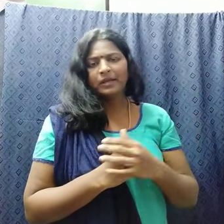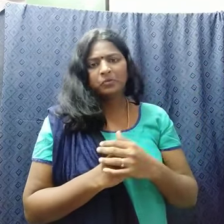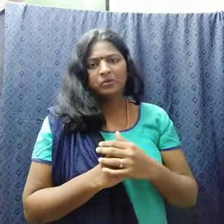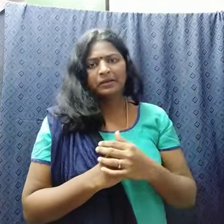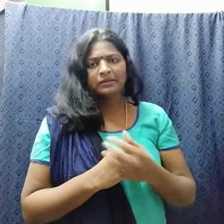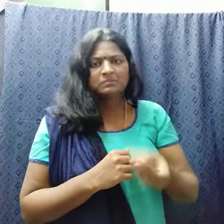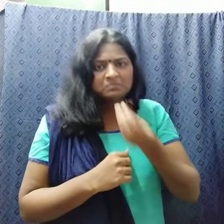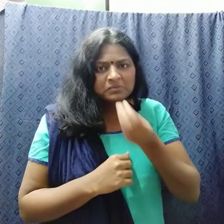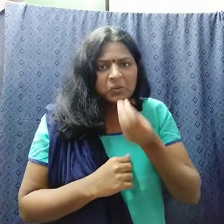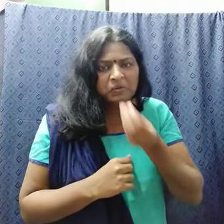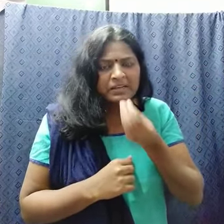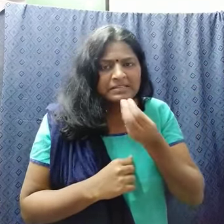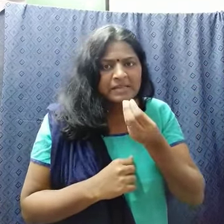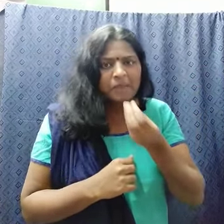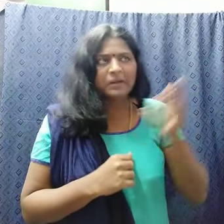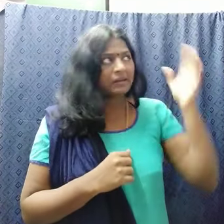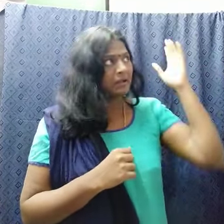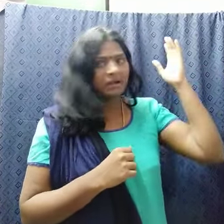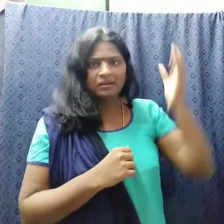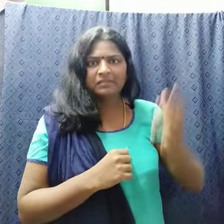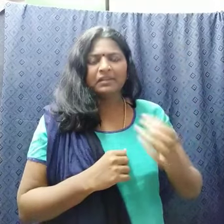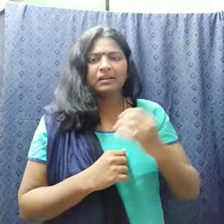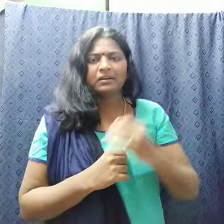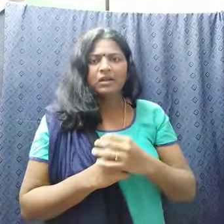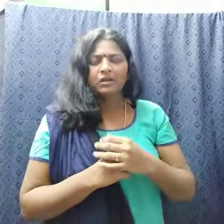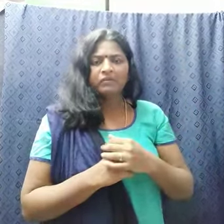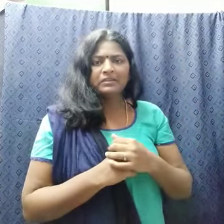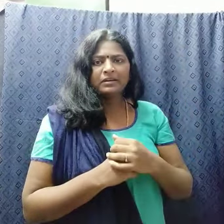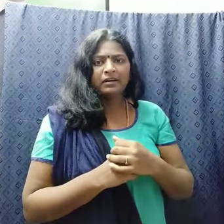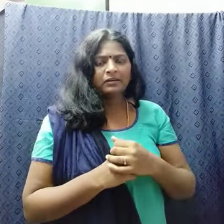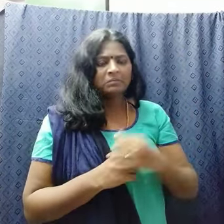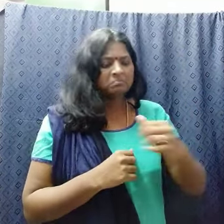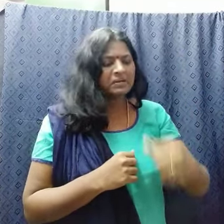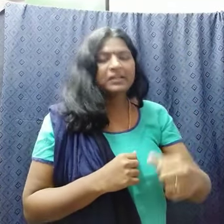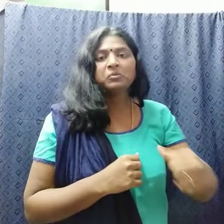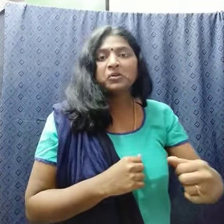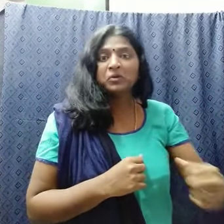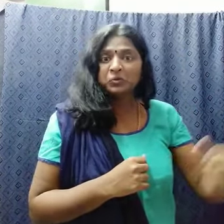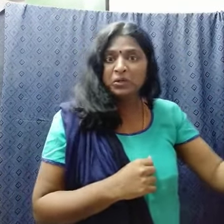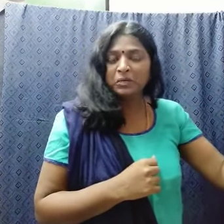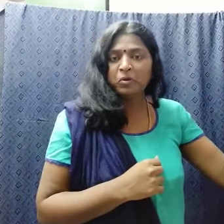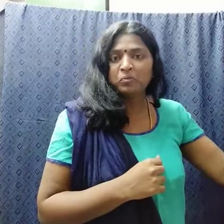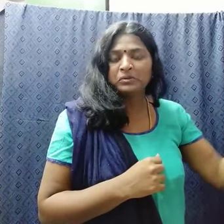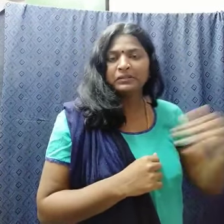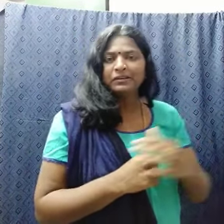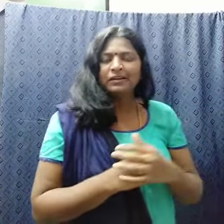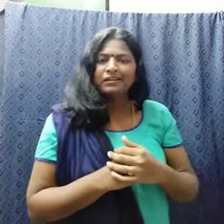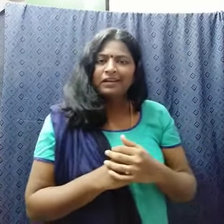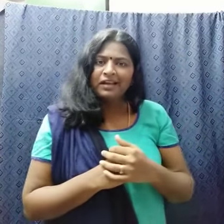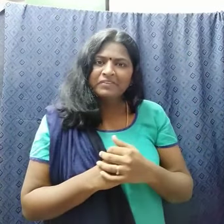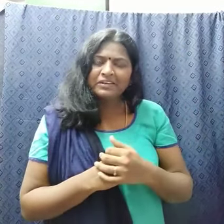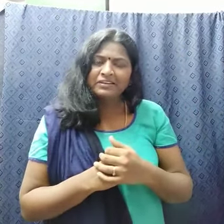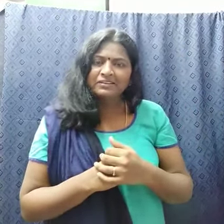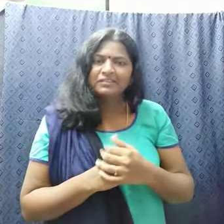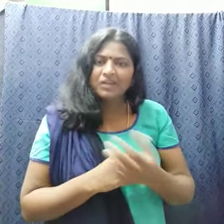முடியல, ஒருவேளை சாப்பாட்டுக்காக அங்கிருந்து இங்க வந்திருக்கிறாங்க, பக்கெட் மொத கொண்டு தூக்கிட்டு போகும்போது அவர்கள்